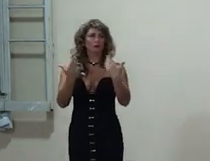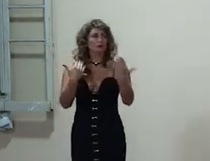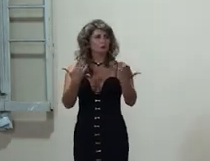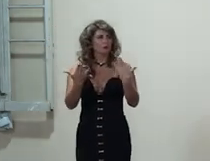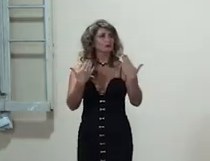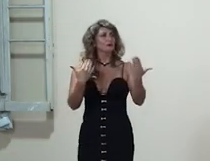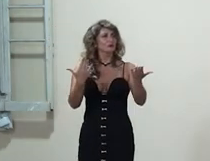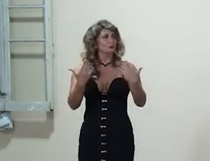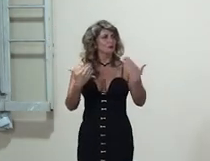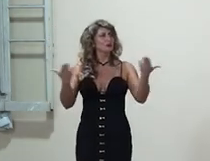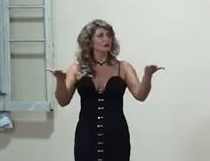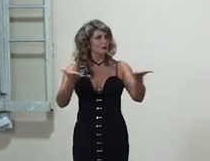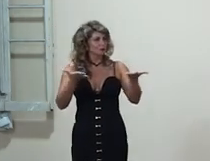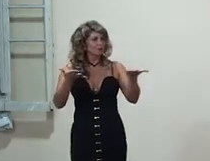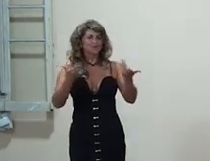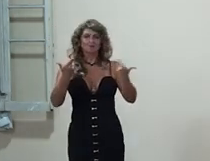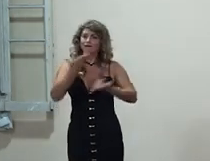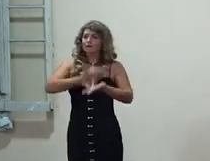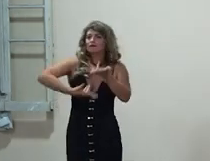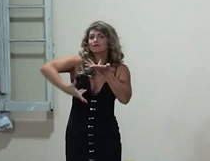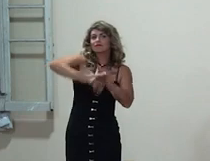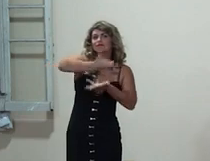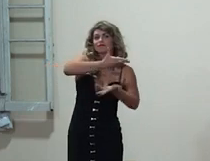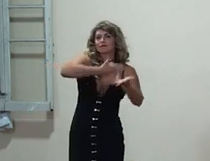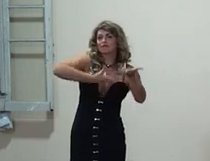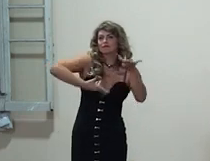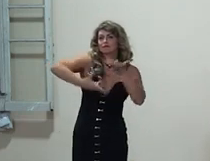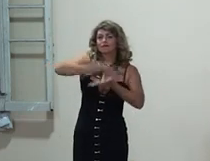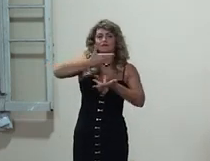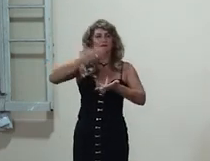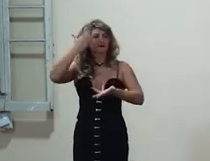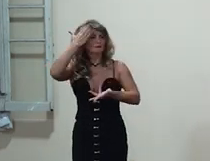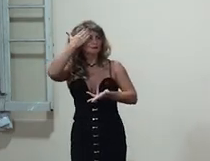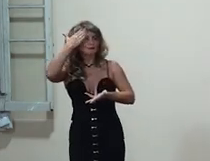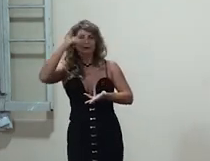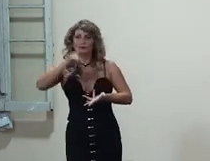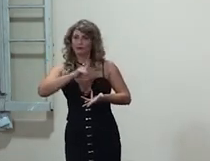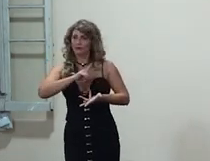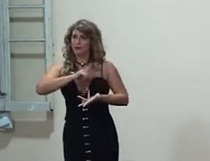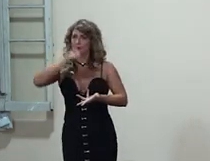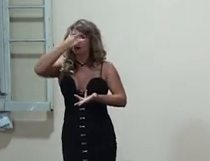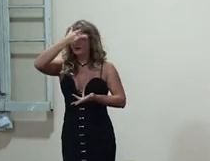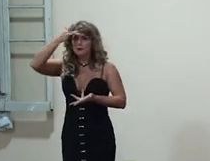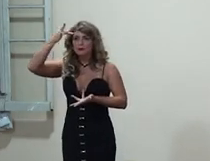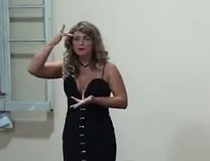que eu quero que nós possamos interagir, eu sei que tem pessoas aqui